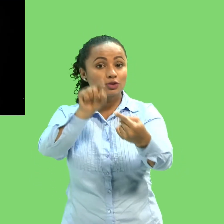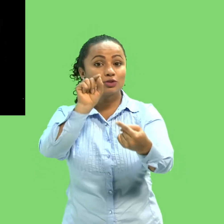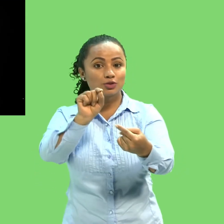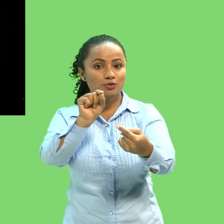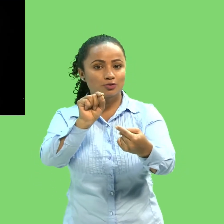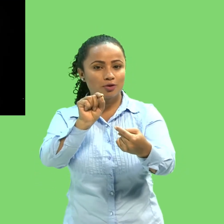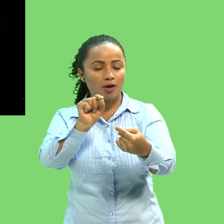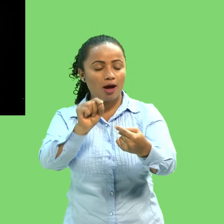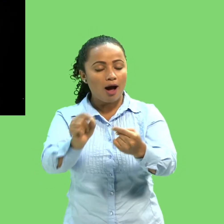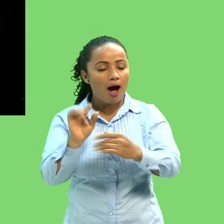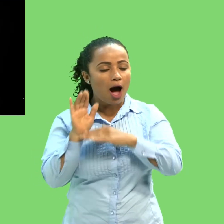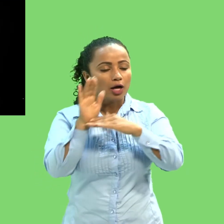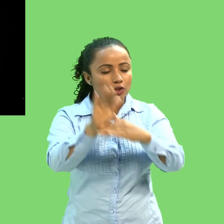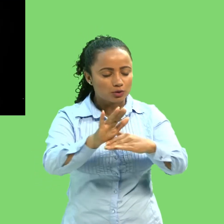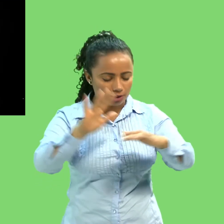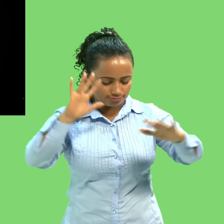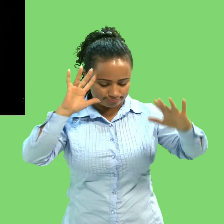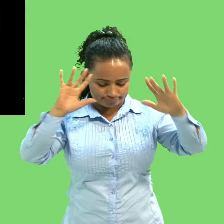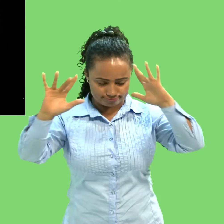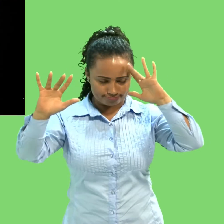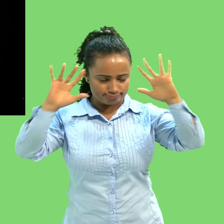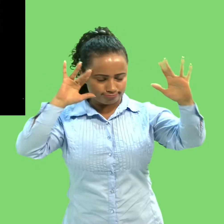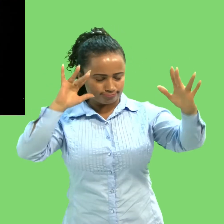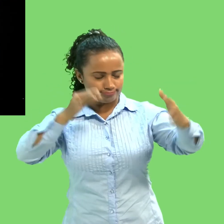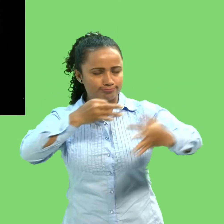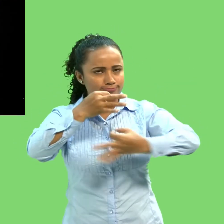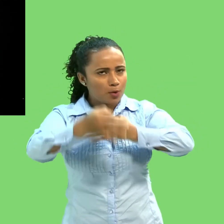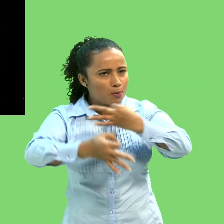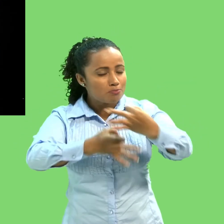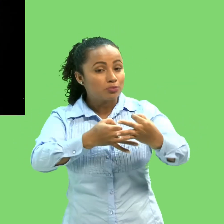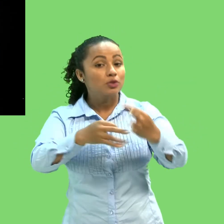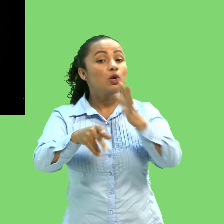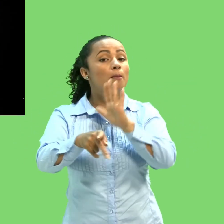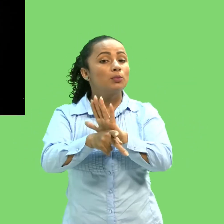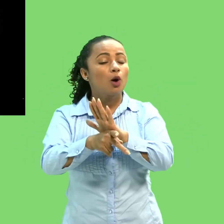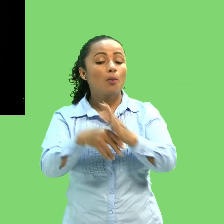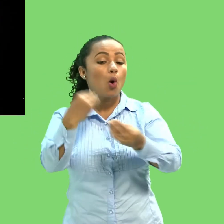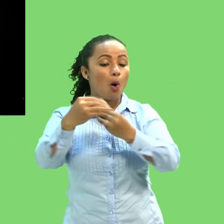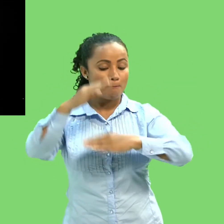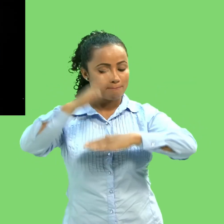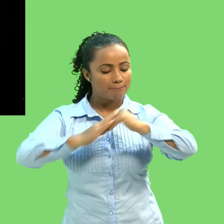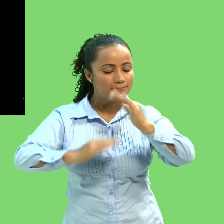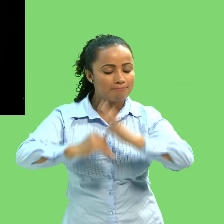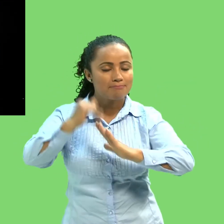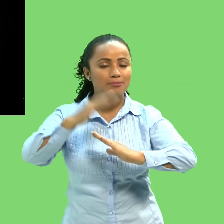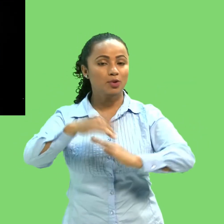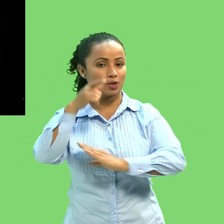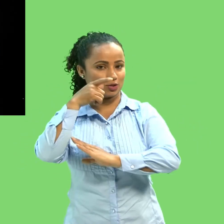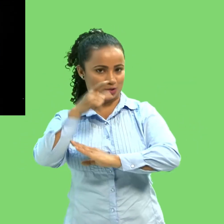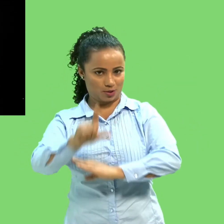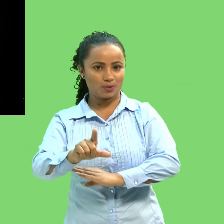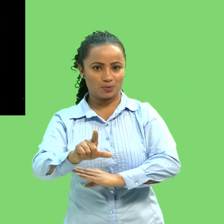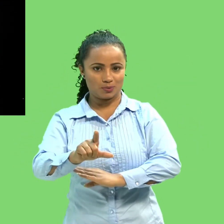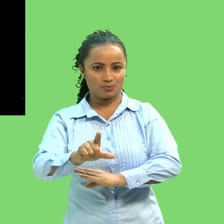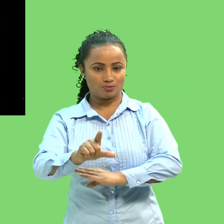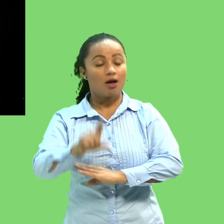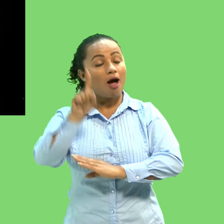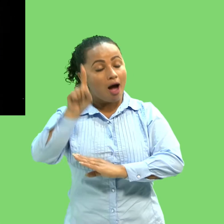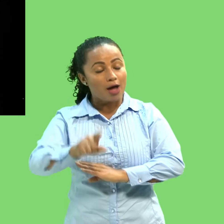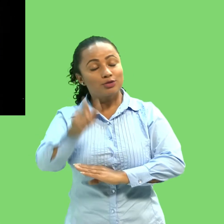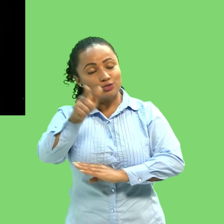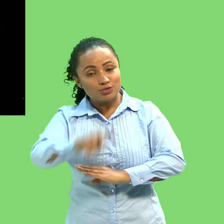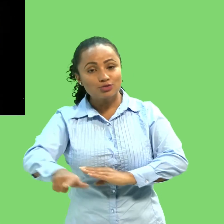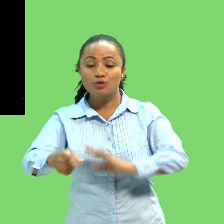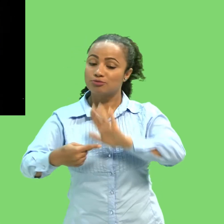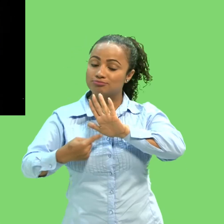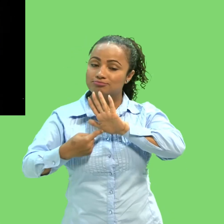subsídios para a reflexão crítica em situações da prática da língua, tá? Então, na verdade, mais uma vez é o quê? É apresentar